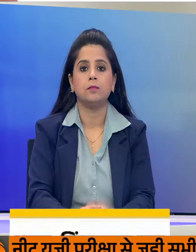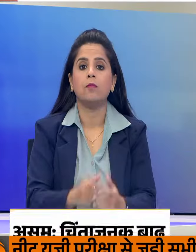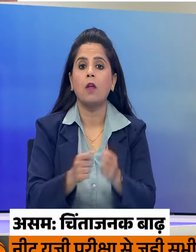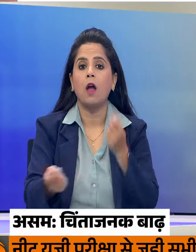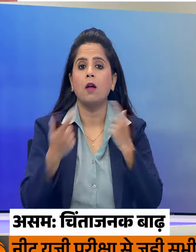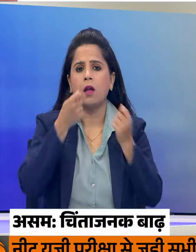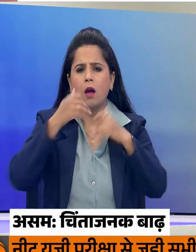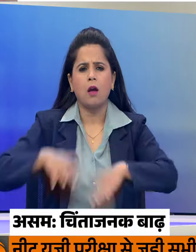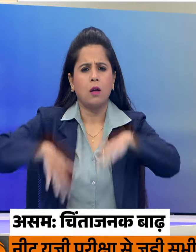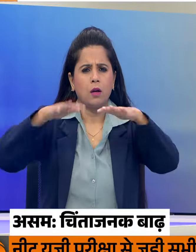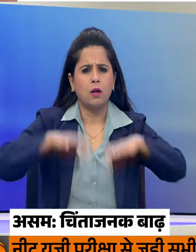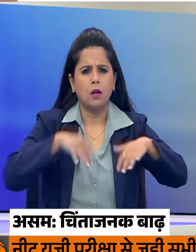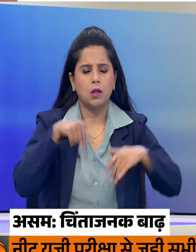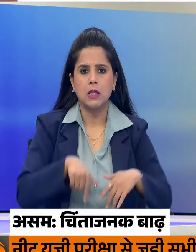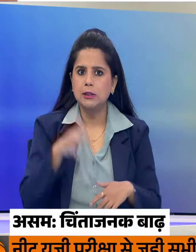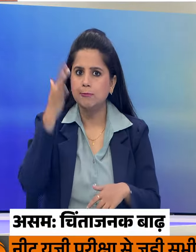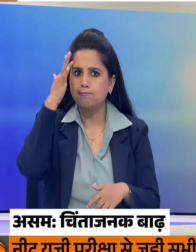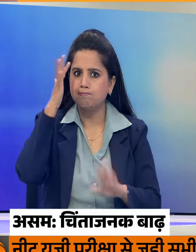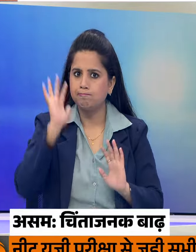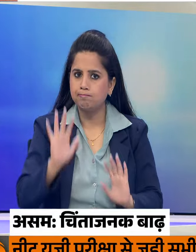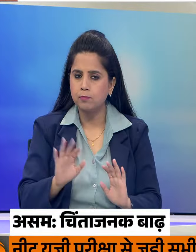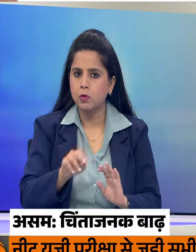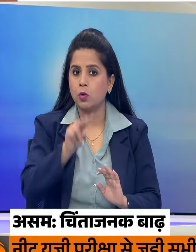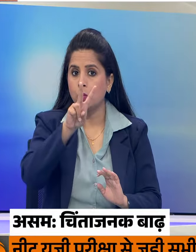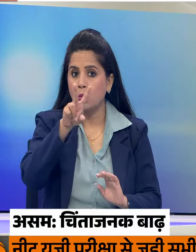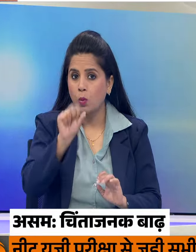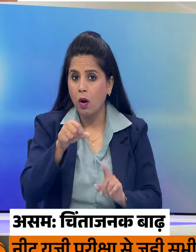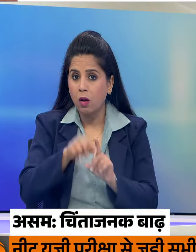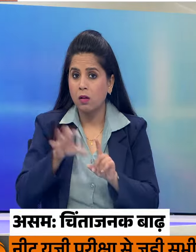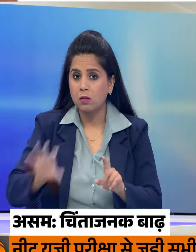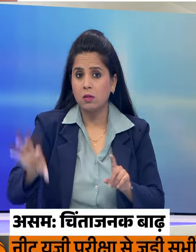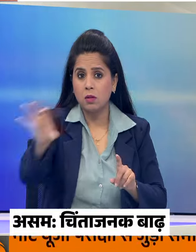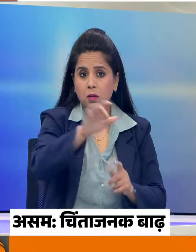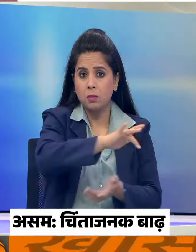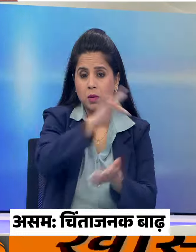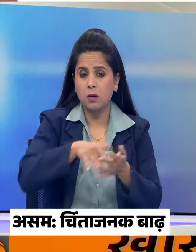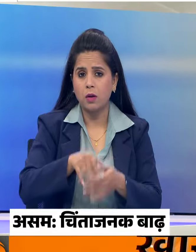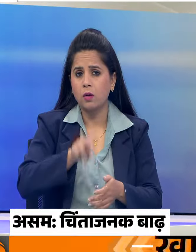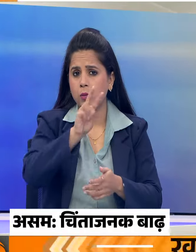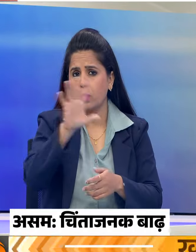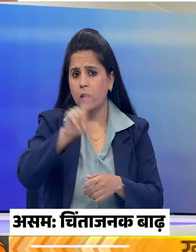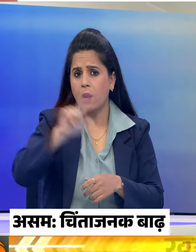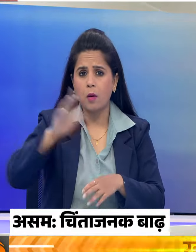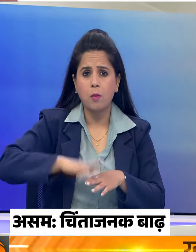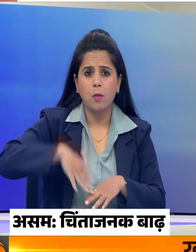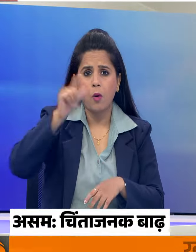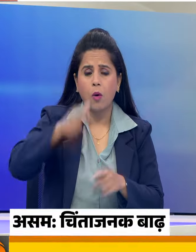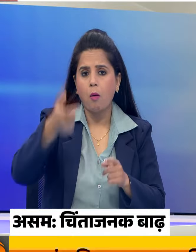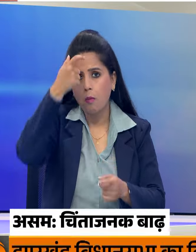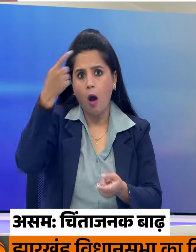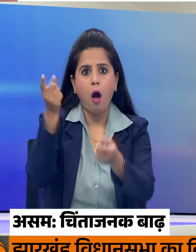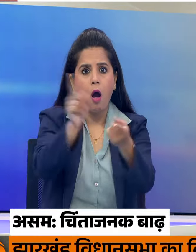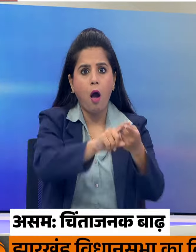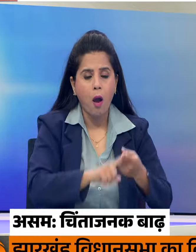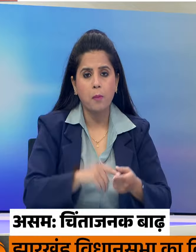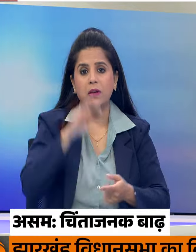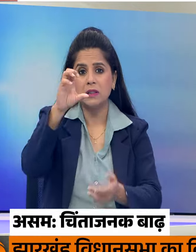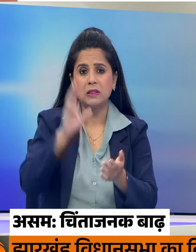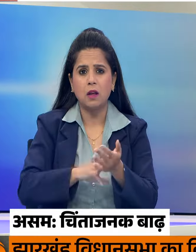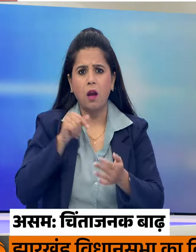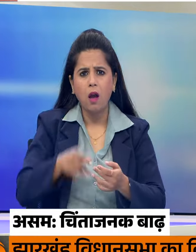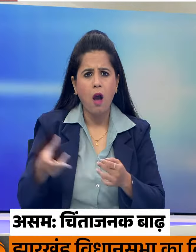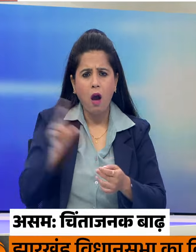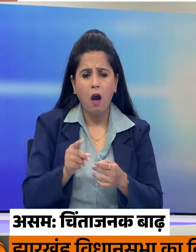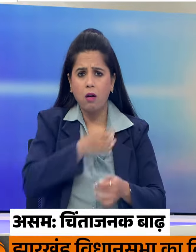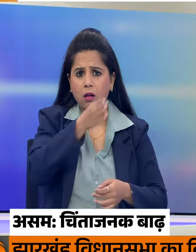असम में बाढ़ की स्थिति चिंताजनक, 29 प्रभावित जिलों में लगभग 25 लाख लोग प्रभावित। मुख्यमंत्री लगातार